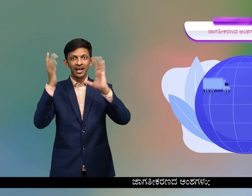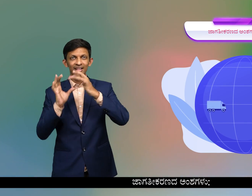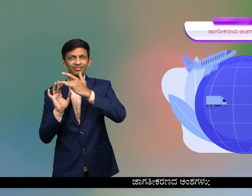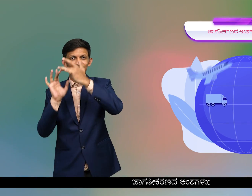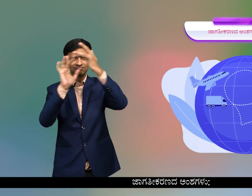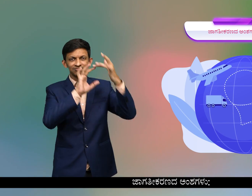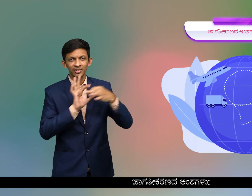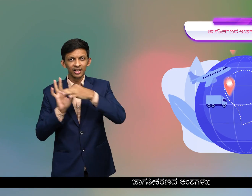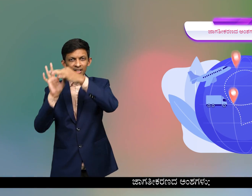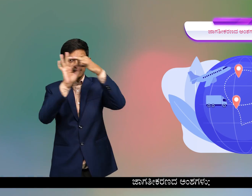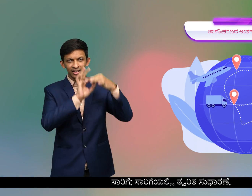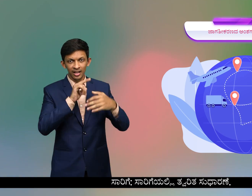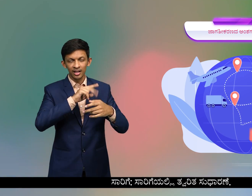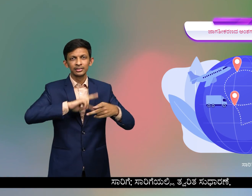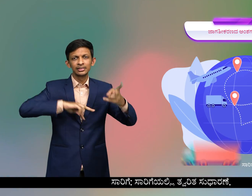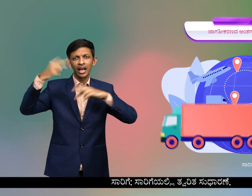ಜಾಗತೀಕರಣದ ಅಂಶಗಳು.